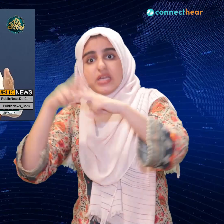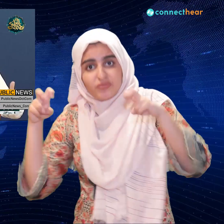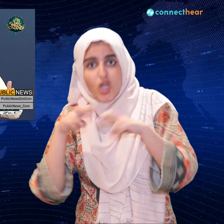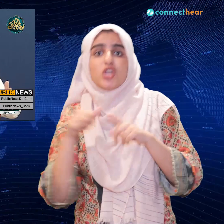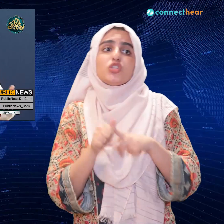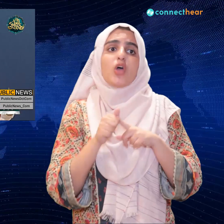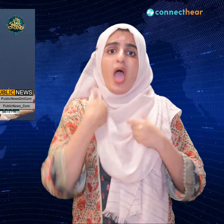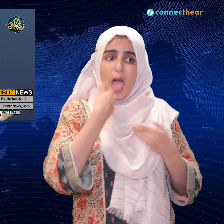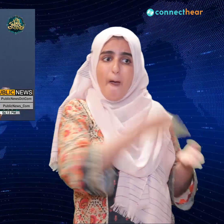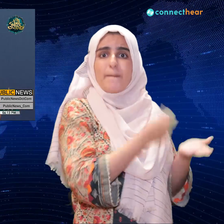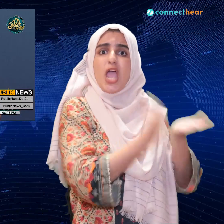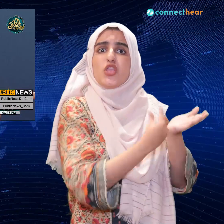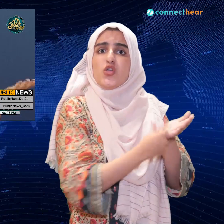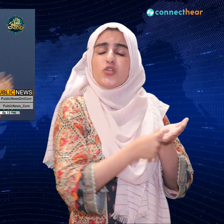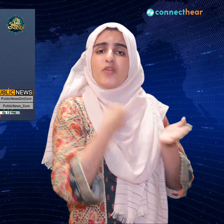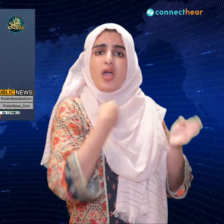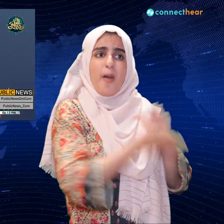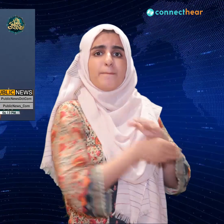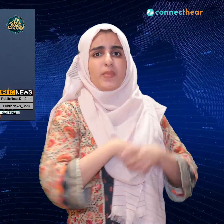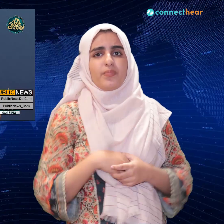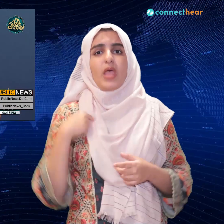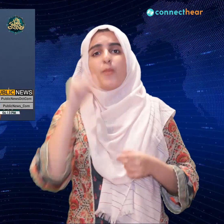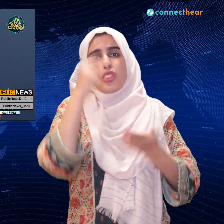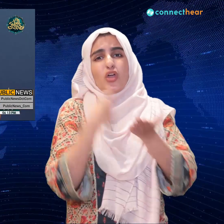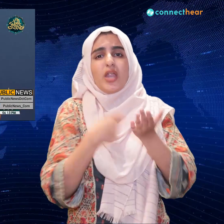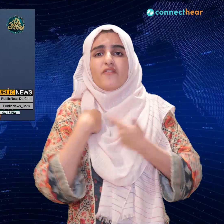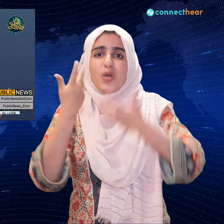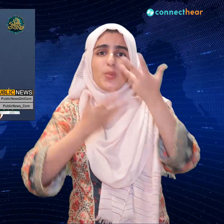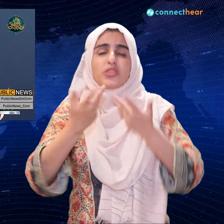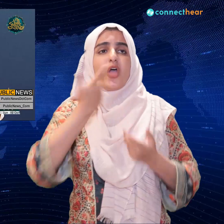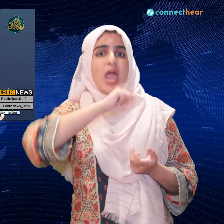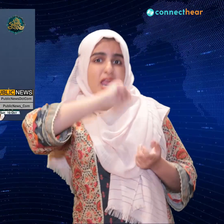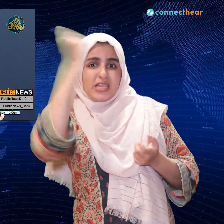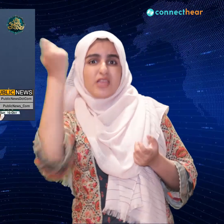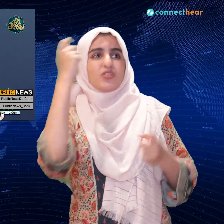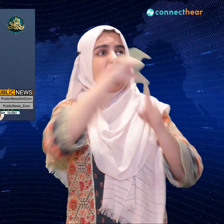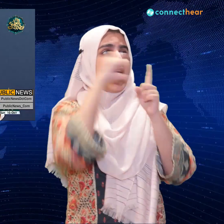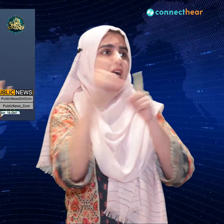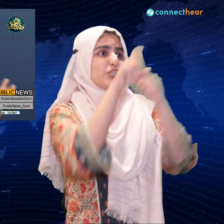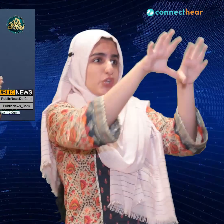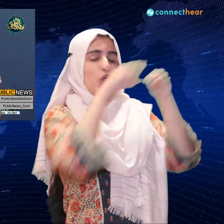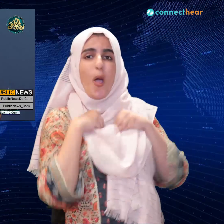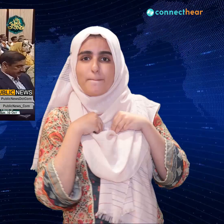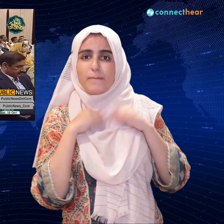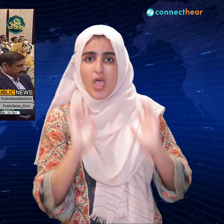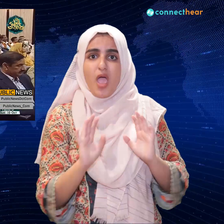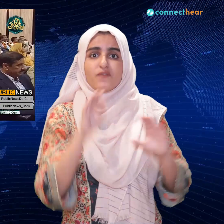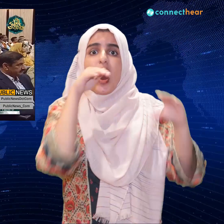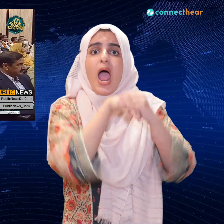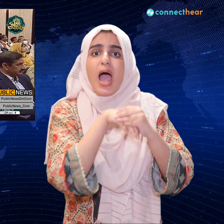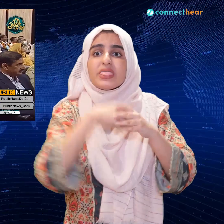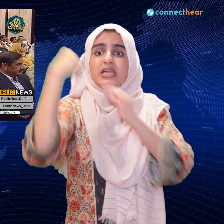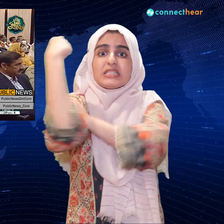ہماری یونیورسٹیز کے اندر مثلا میں نے آپ بات کی کہ یہ جب آپ مغربی کلچر لے کے آتے ہیں تو اس کو پتہ تو چلے کہ ان